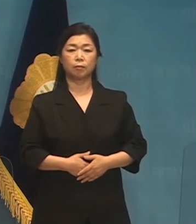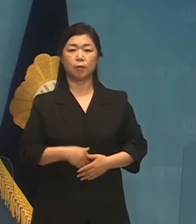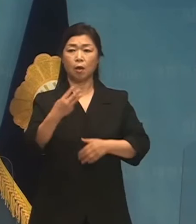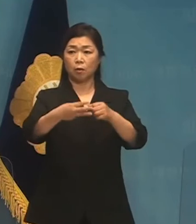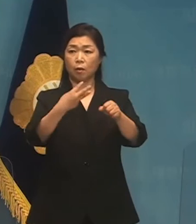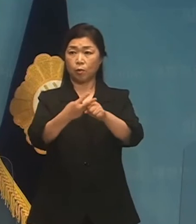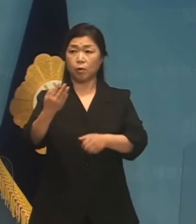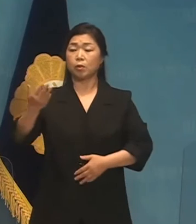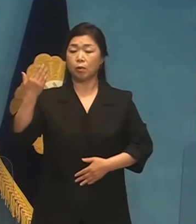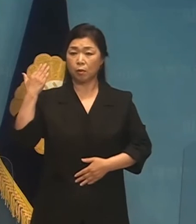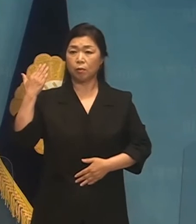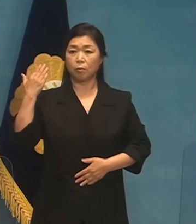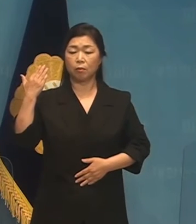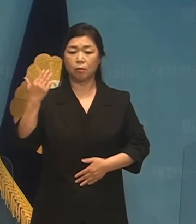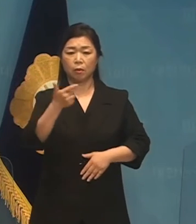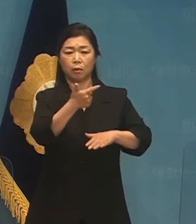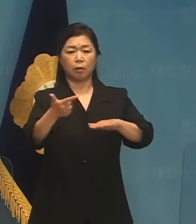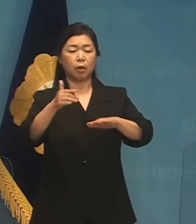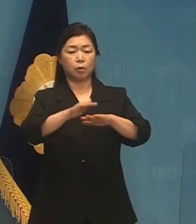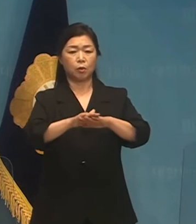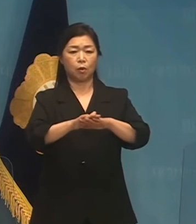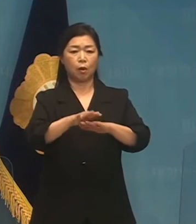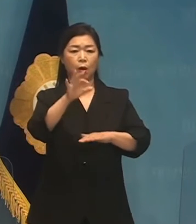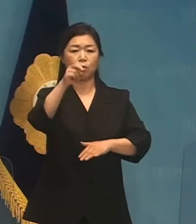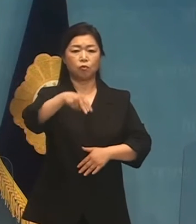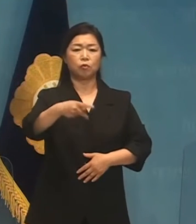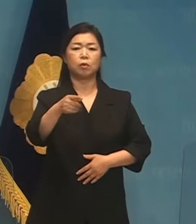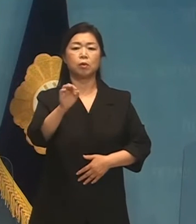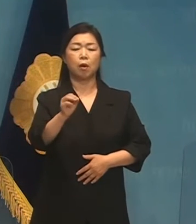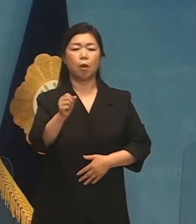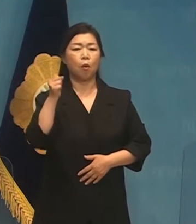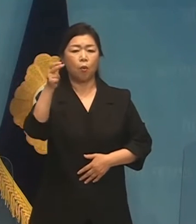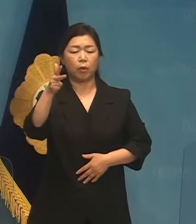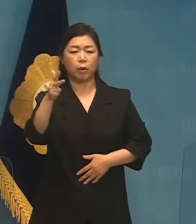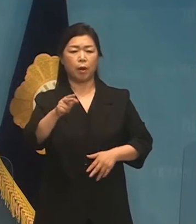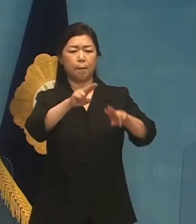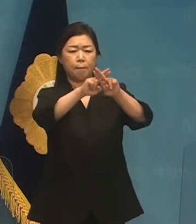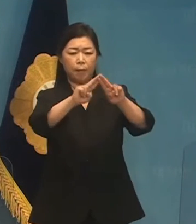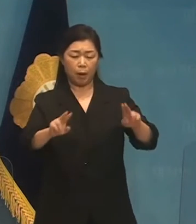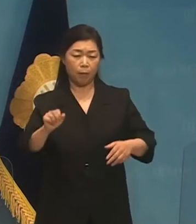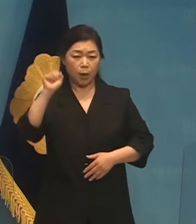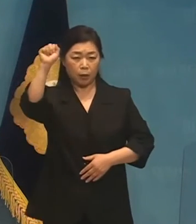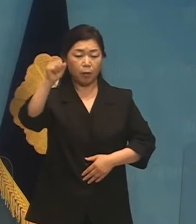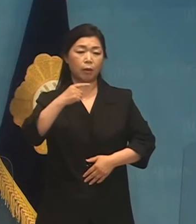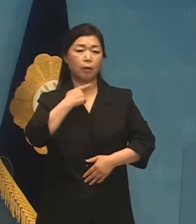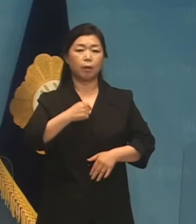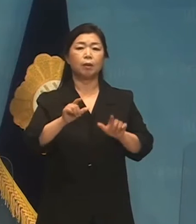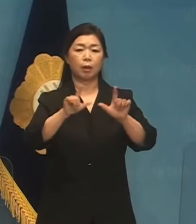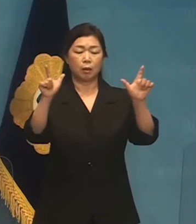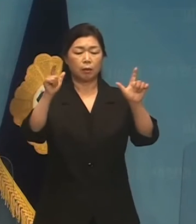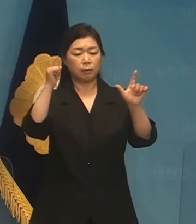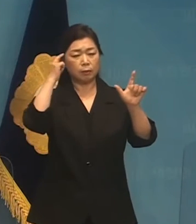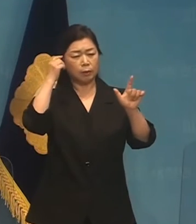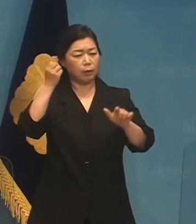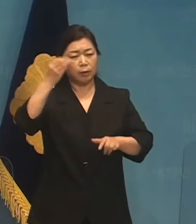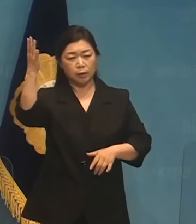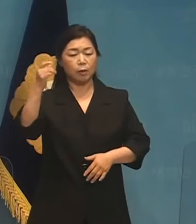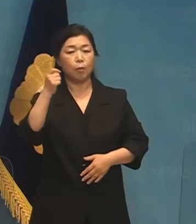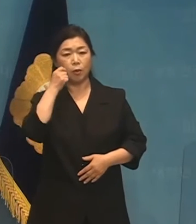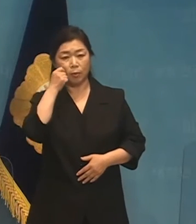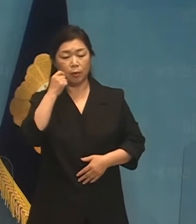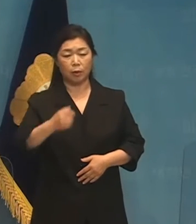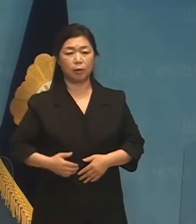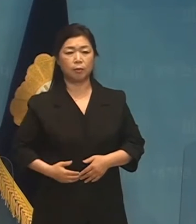3년 전 대전 유성 리베라 호텔이 파업하던 날을 잊을 수가 없습니다.